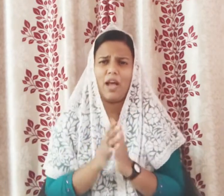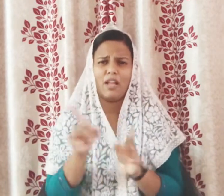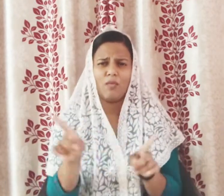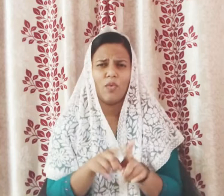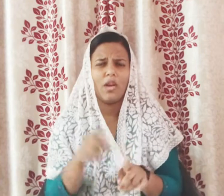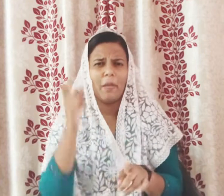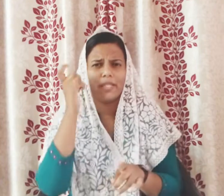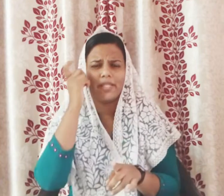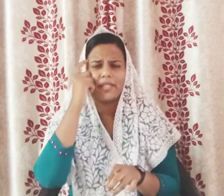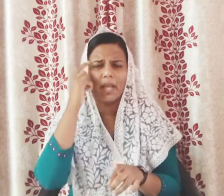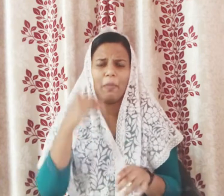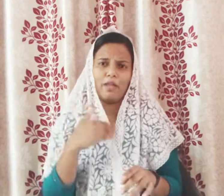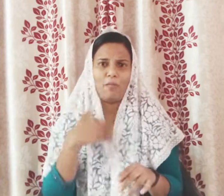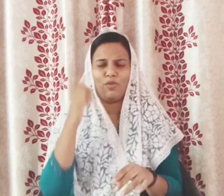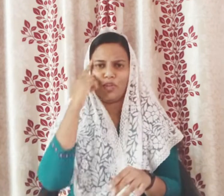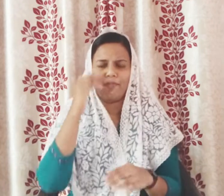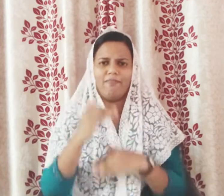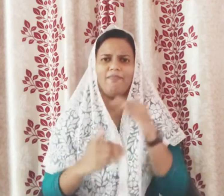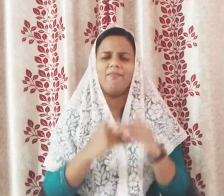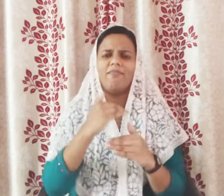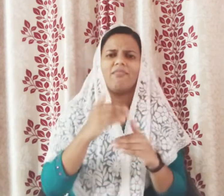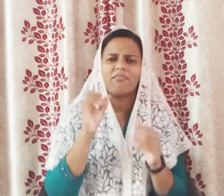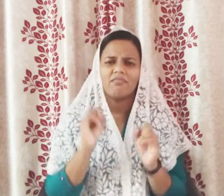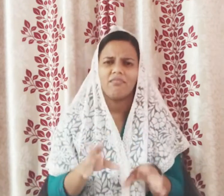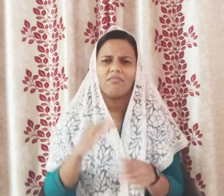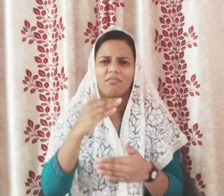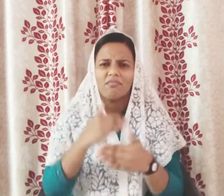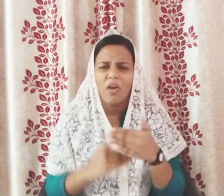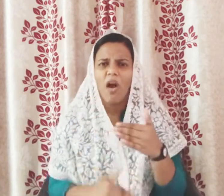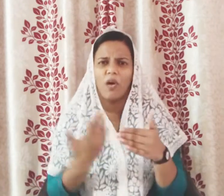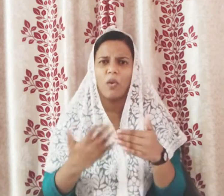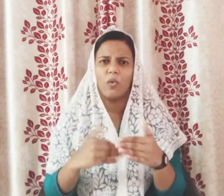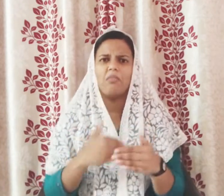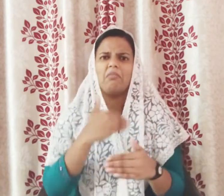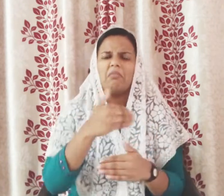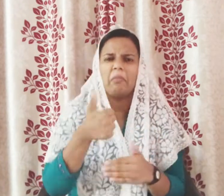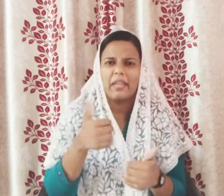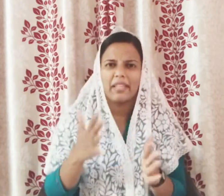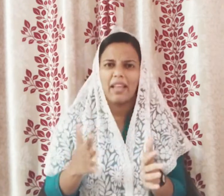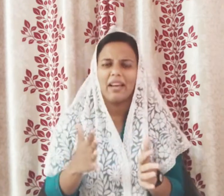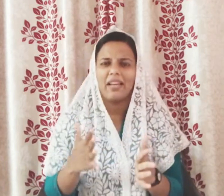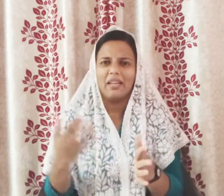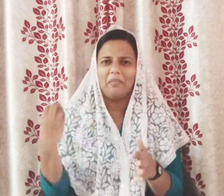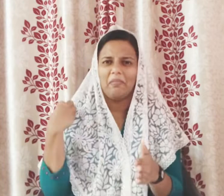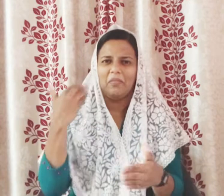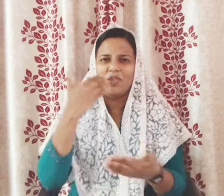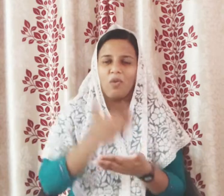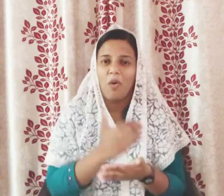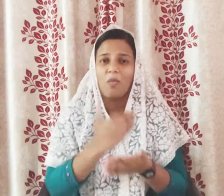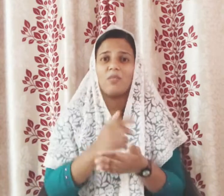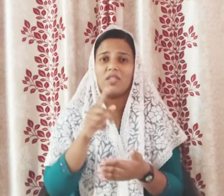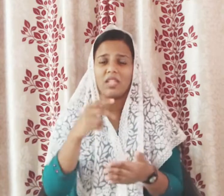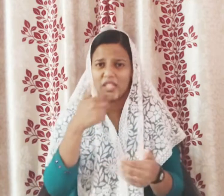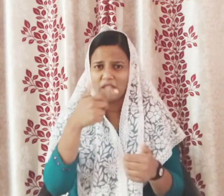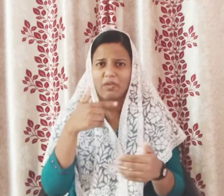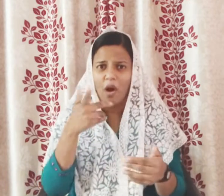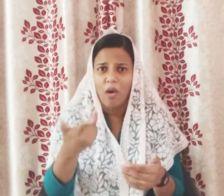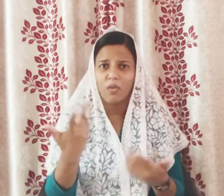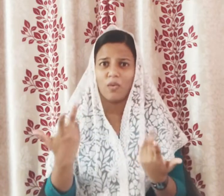വിധത്തിൽ വിചാരിക്കുന്ന നിലവാരത്തിൽ ഉയർച്ച പ്രാപിച്ച് ദൈവിക വിജയം പ്രാപിച്ച് മുന്നേറുവാൻ കഴിയാതിരിക്കുന്ന അനുഭവത്തിലൂടെയാണ് നിങ്ങൾ